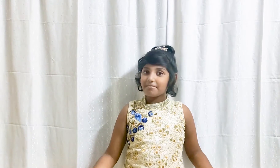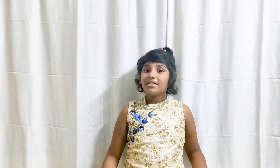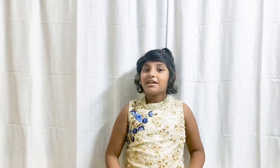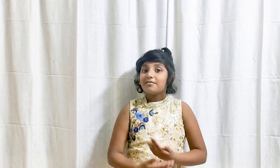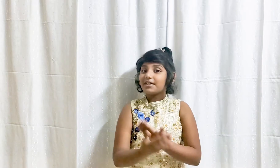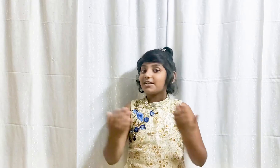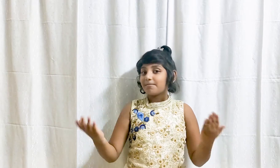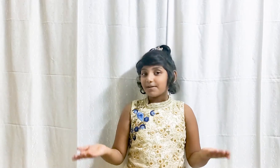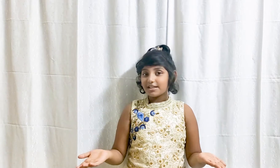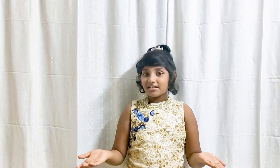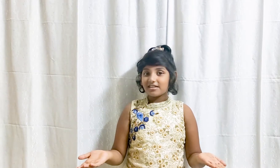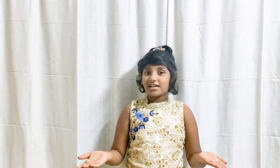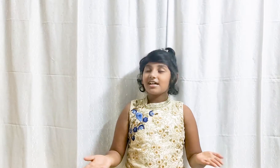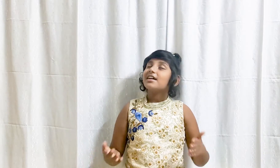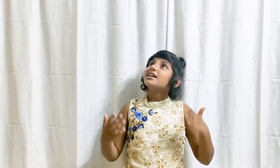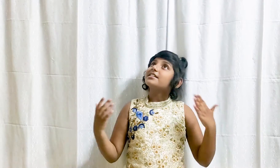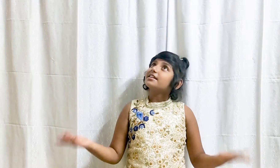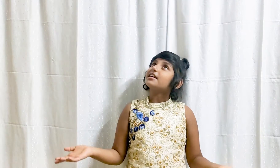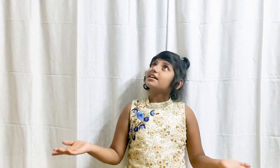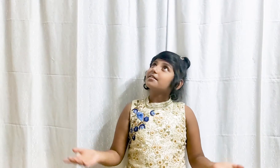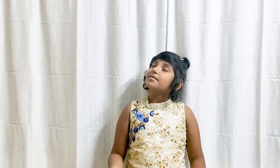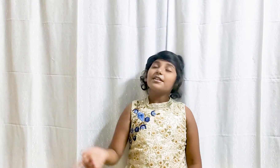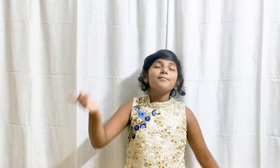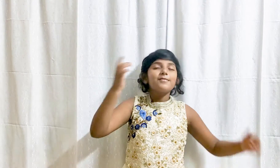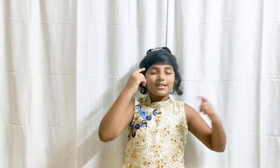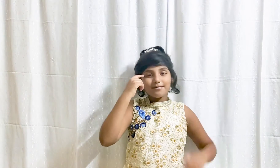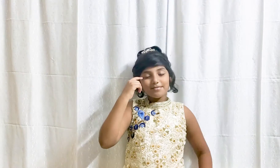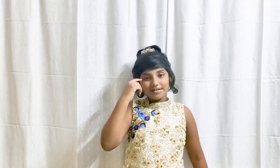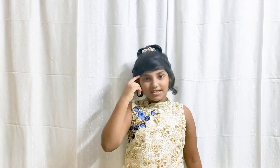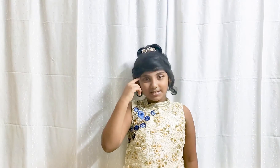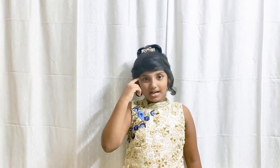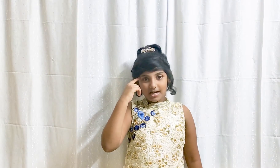மற்றவர்களிடம் வெளிப்படுத்த தேவன் விரும்புகிறார்.